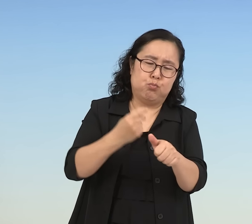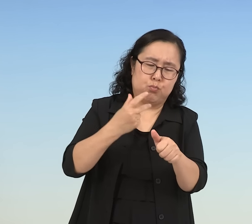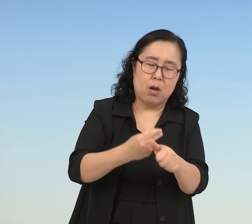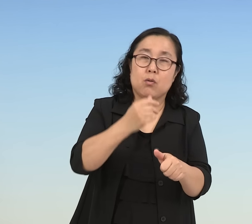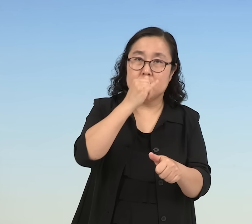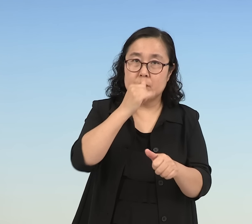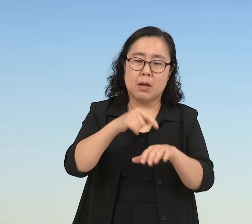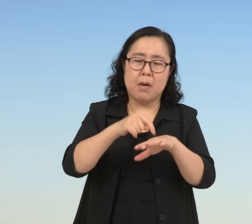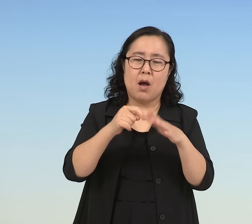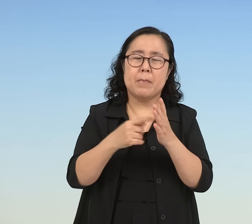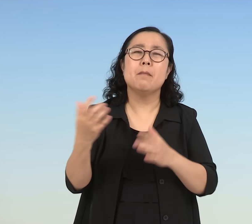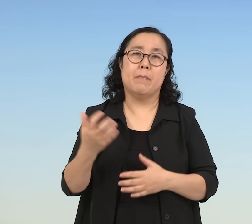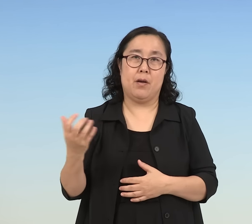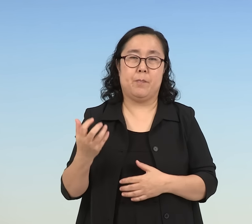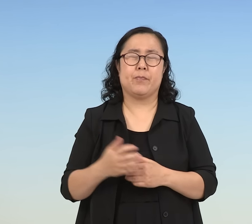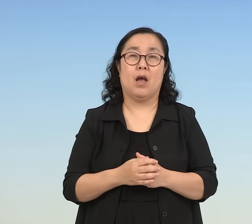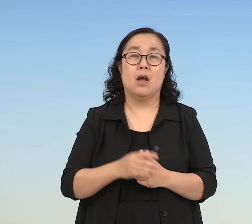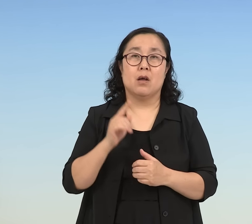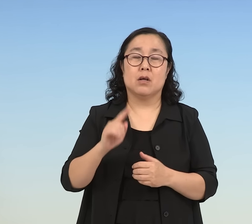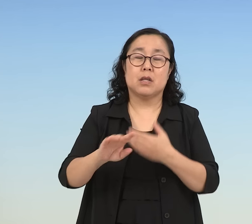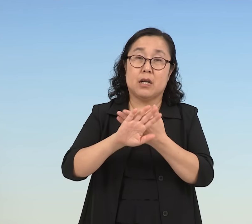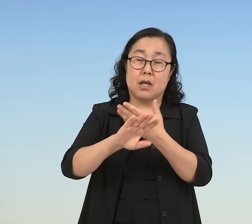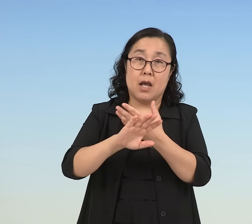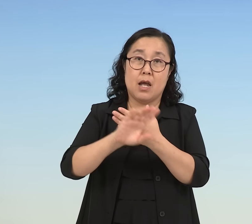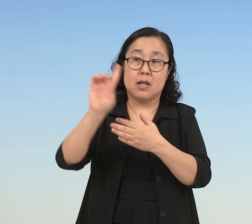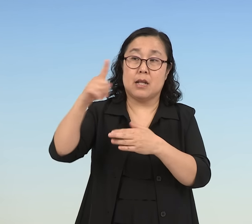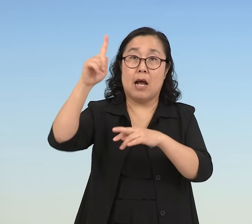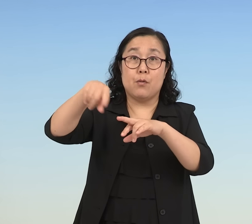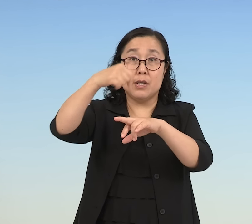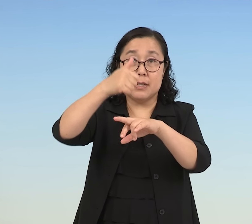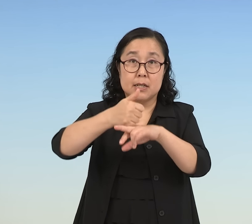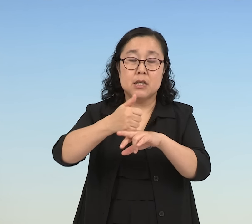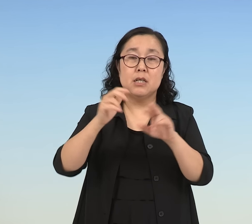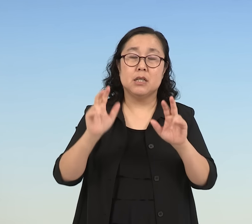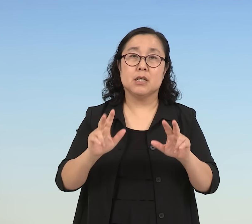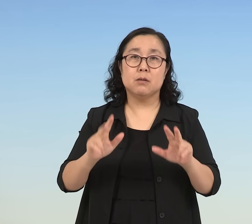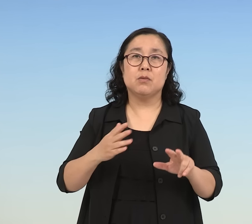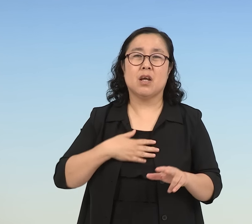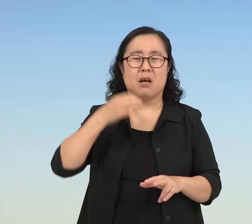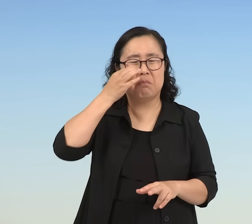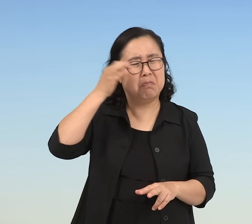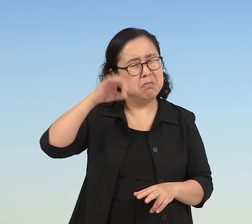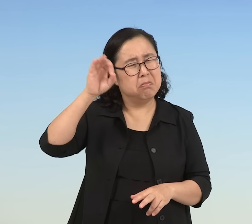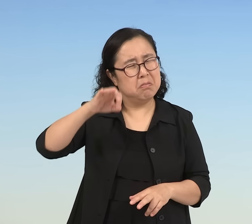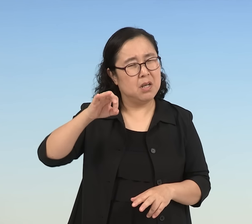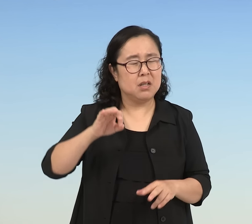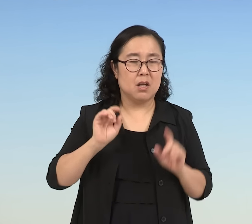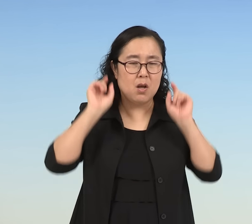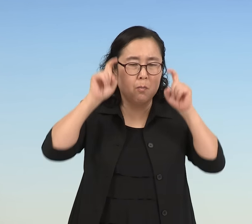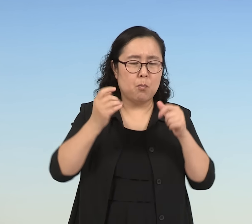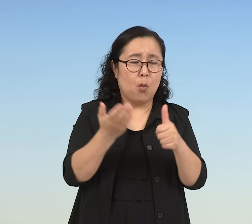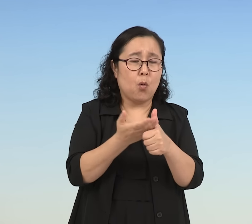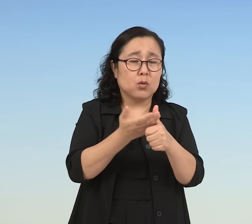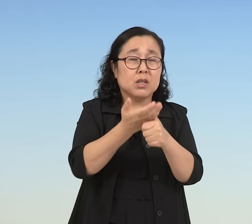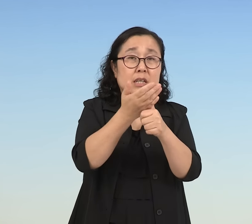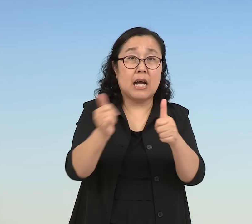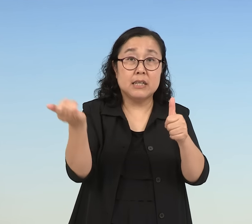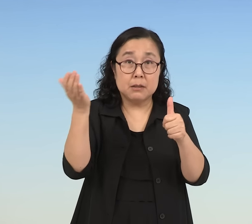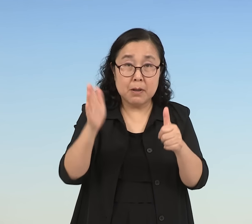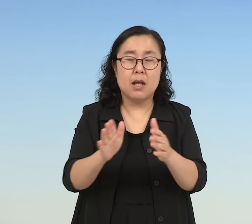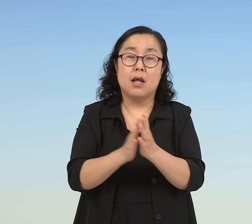현실입니다. 이런 현실과 달리 다윗은 비록 현실은 초라하게 짝이 없는 목동에